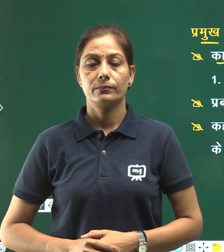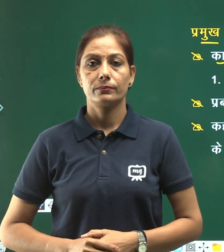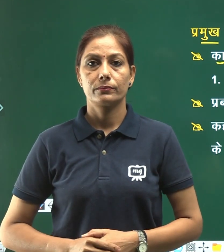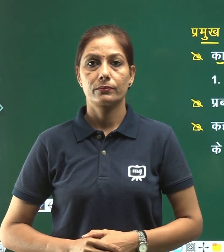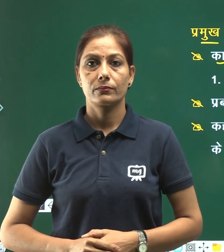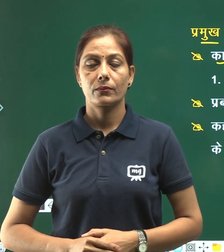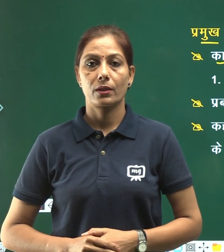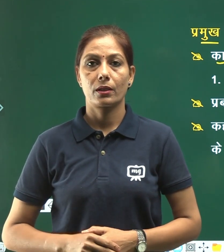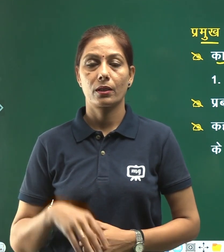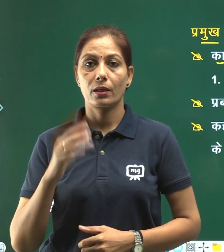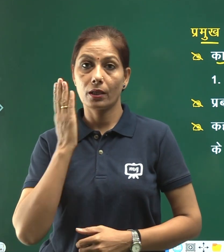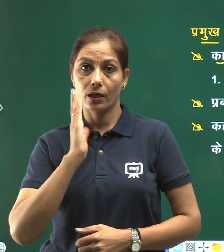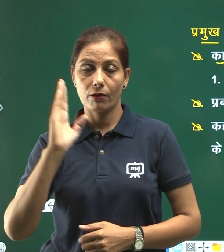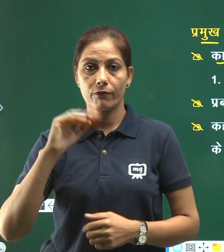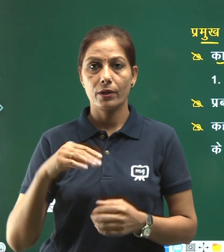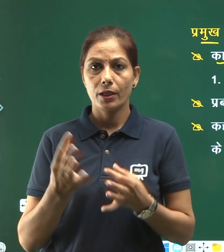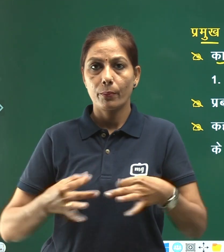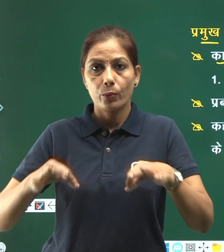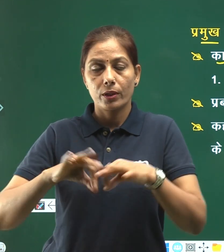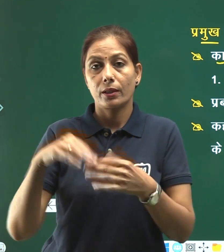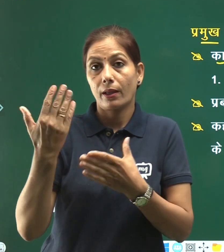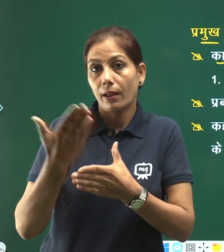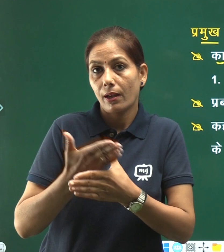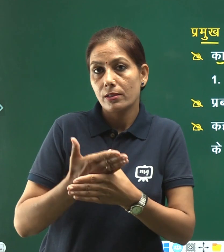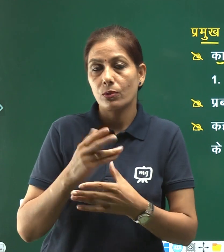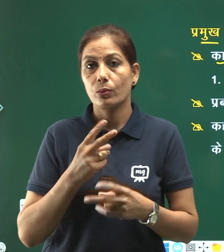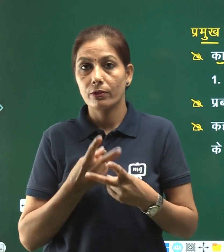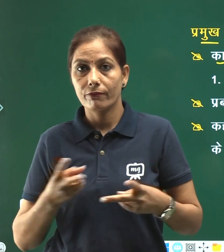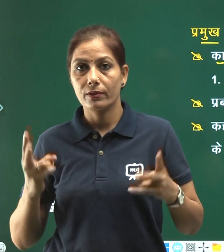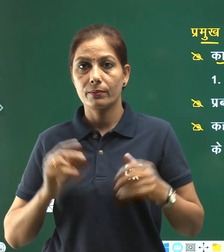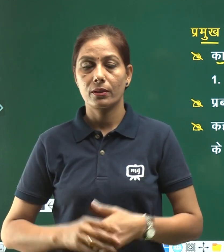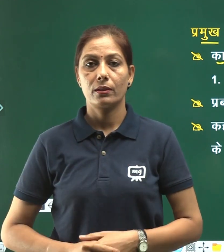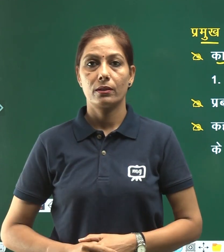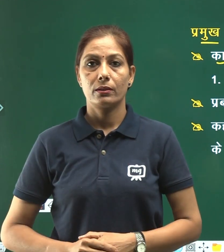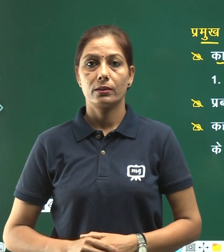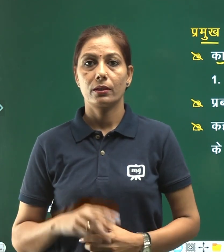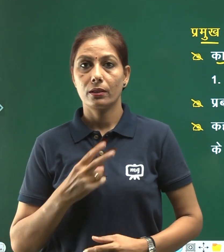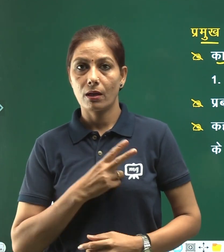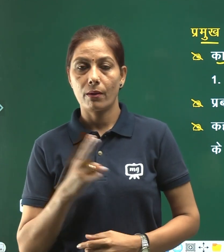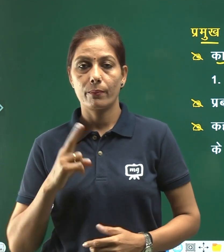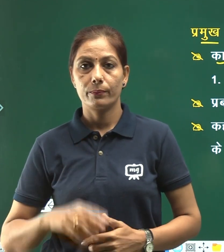इनके प्रमुख काव्य संग्रह हैं हम तुम, इन दिनों।